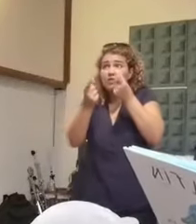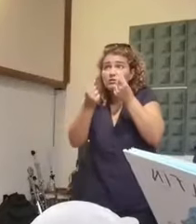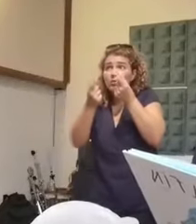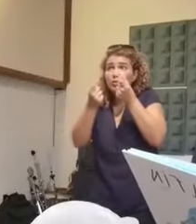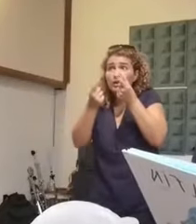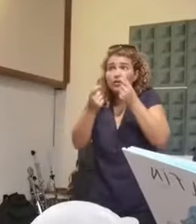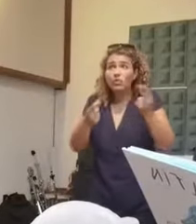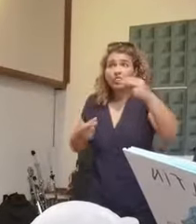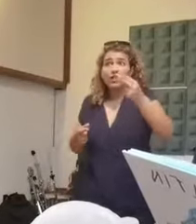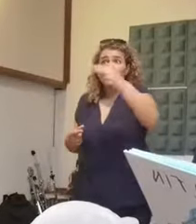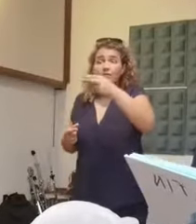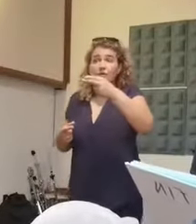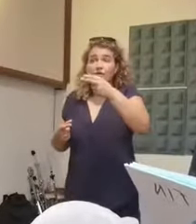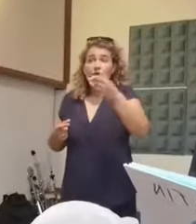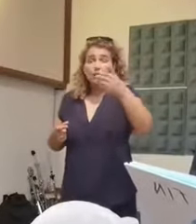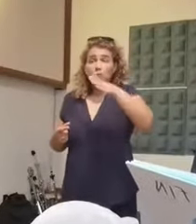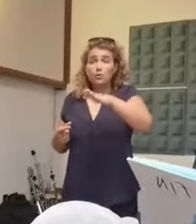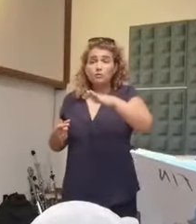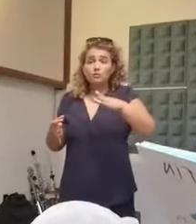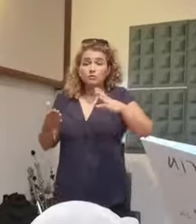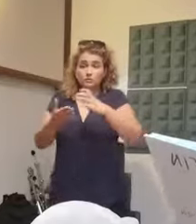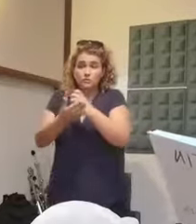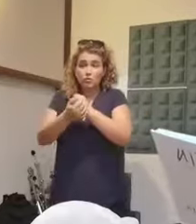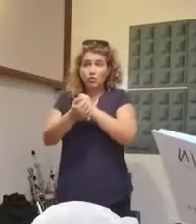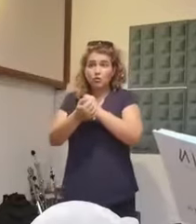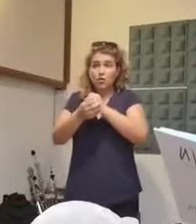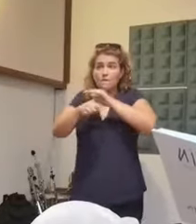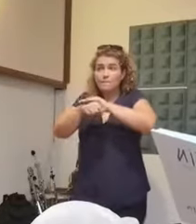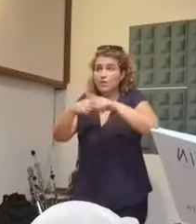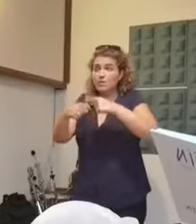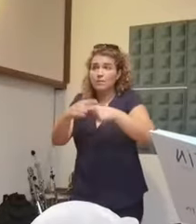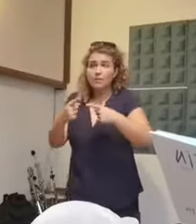y triste de todos los que habían pasado.